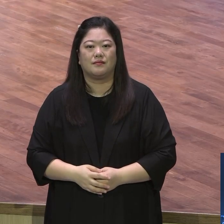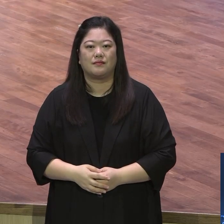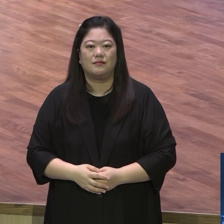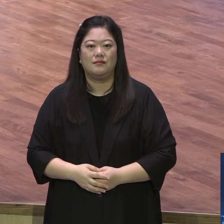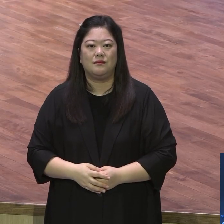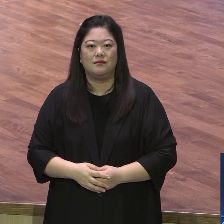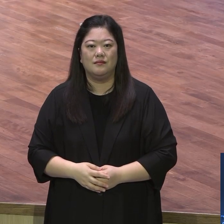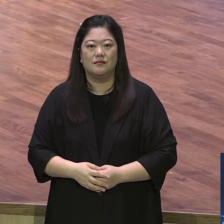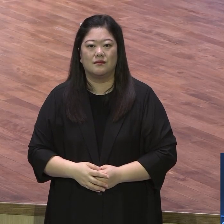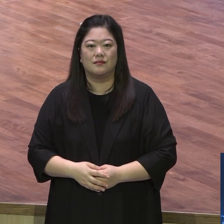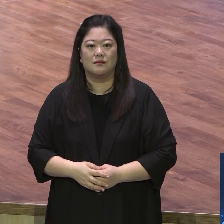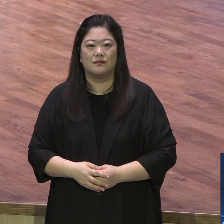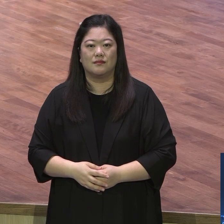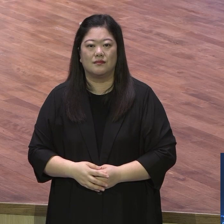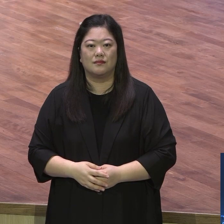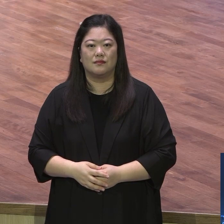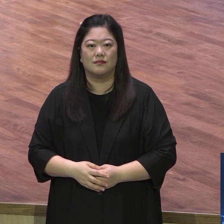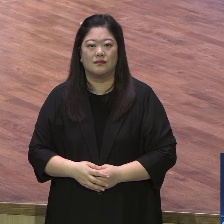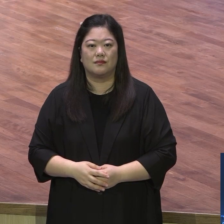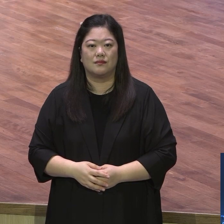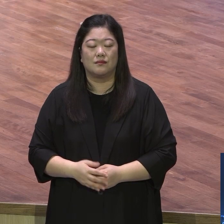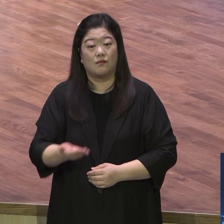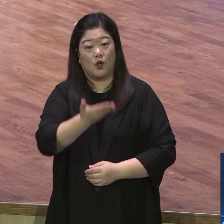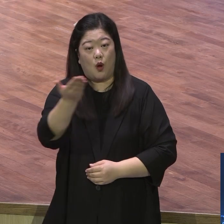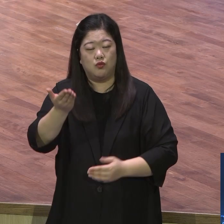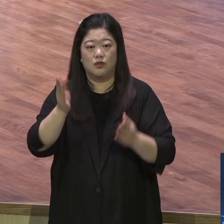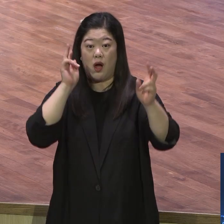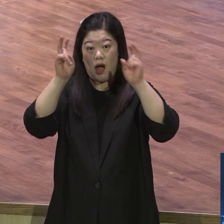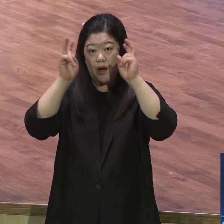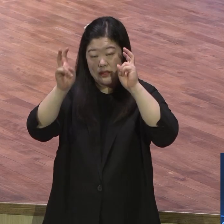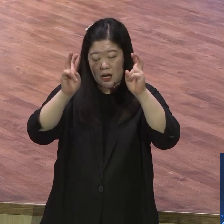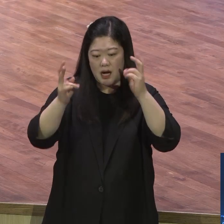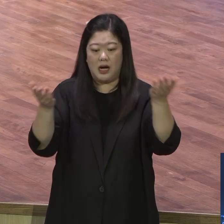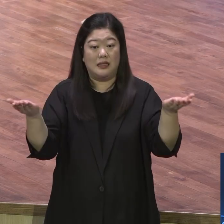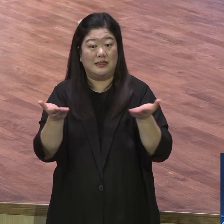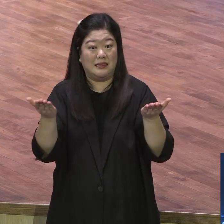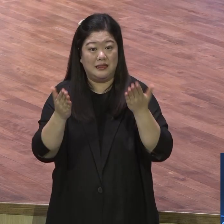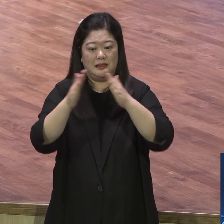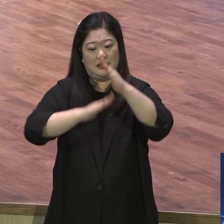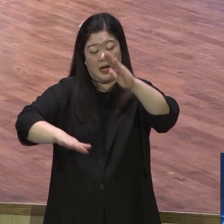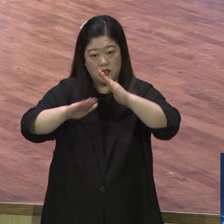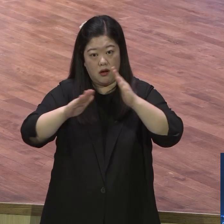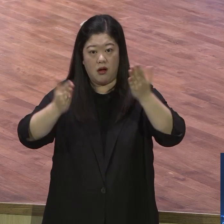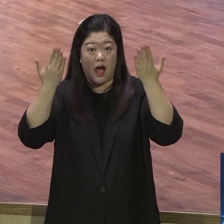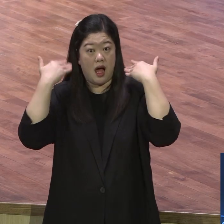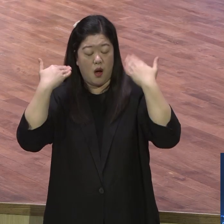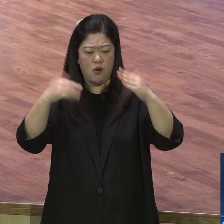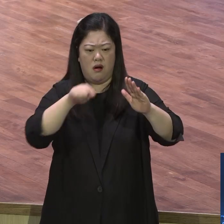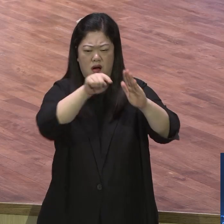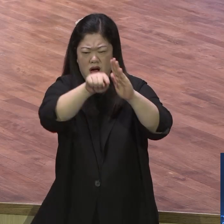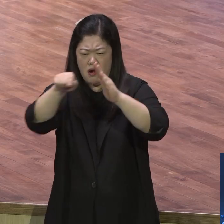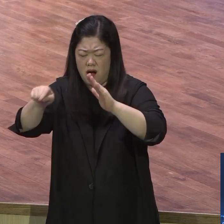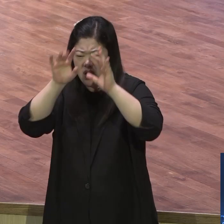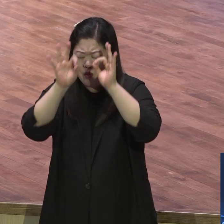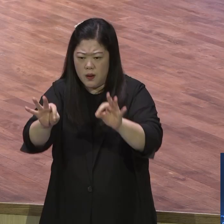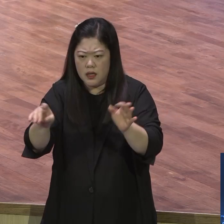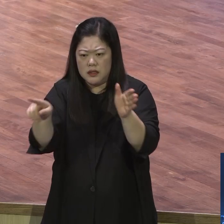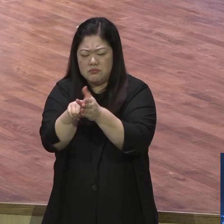현장의 영정 주무병자들 향해서 참 자유 왜 회복이 되는지 이 답을